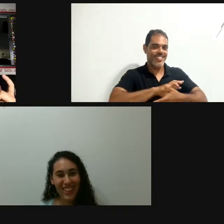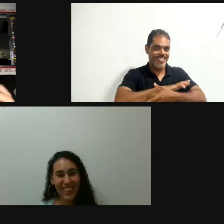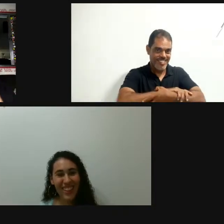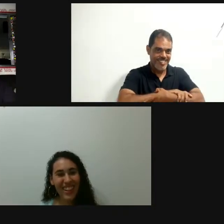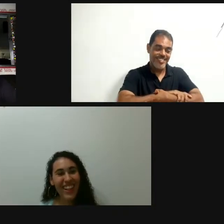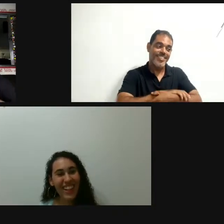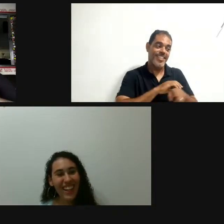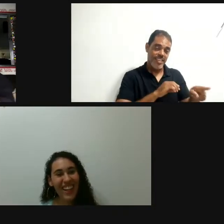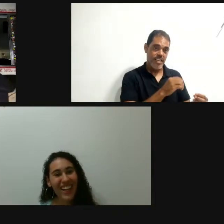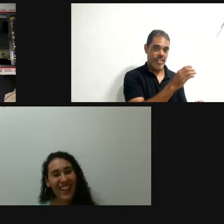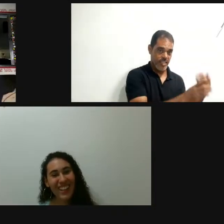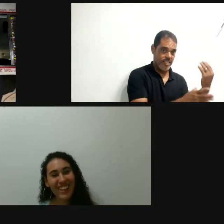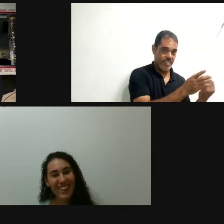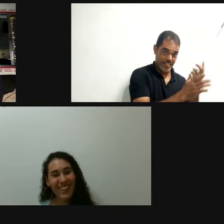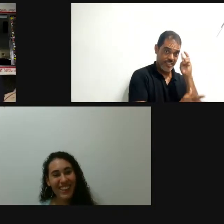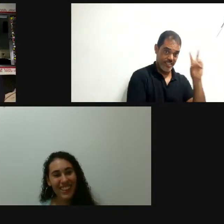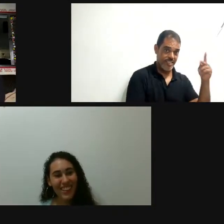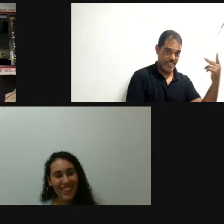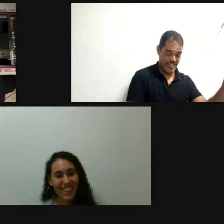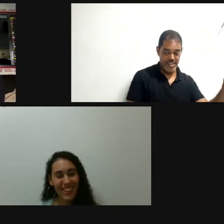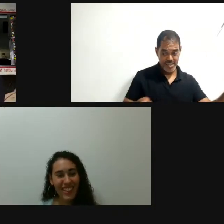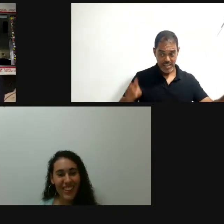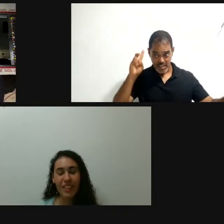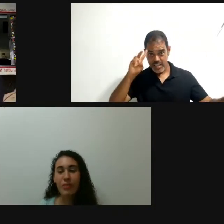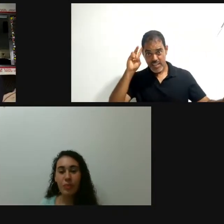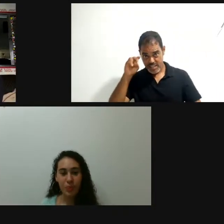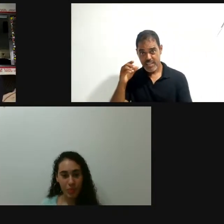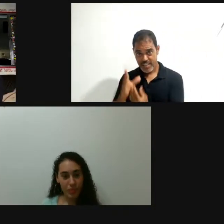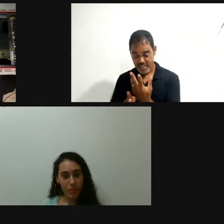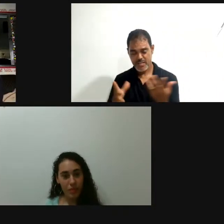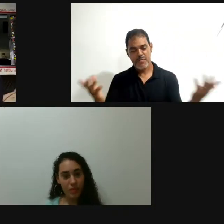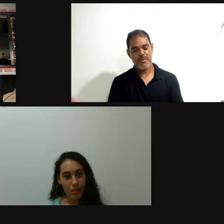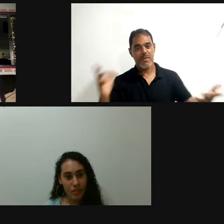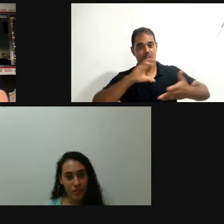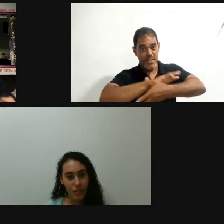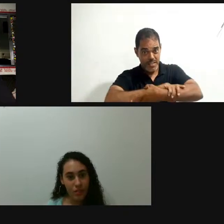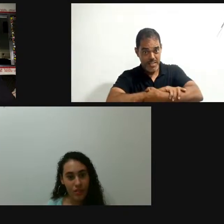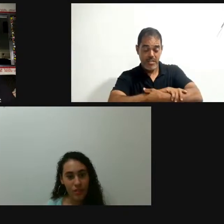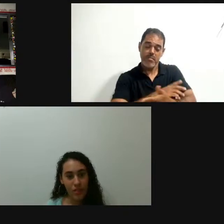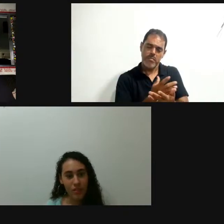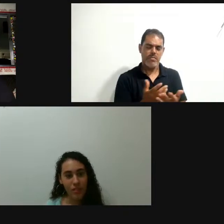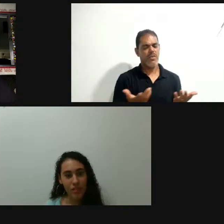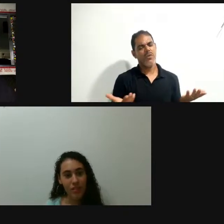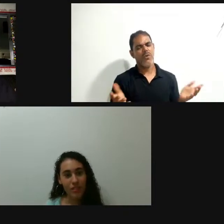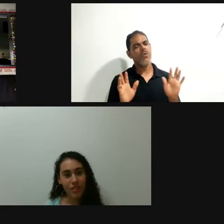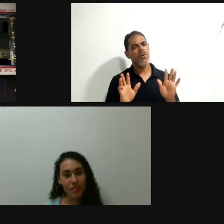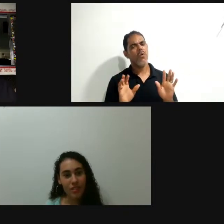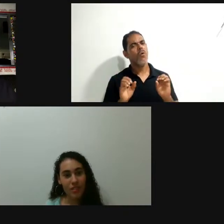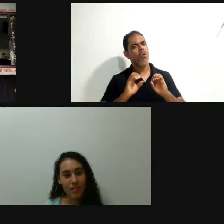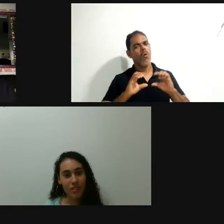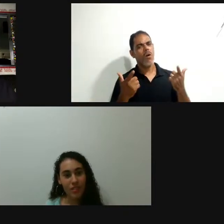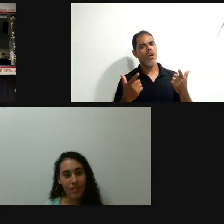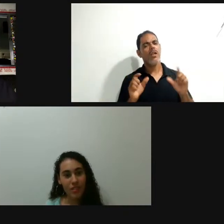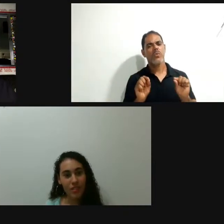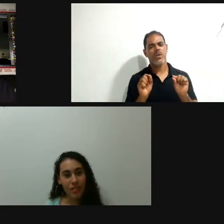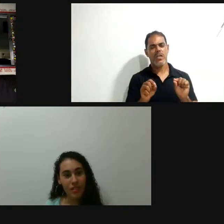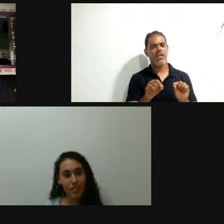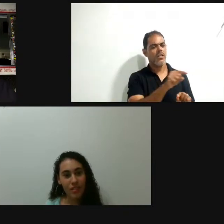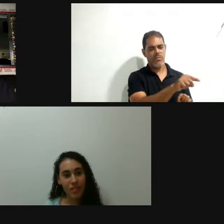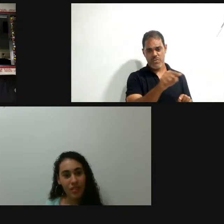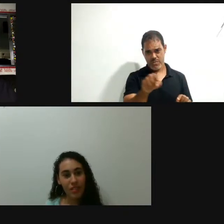também. Porque, cara, vocês novinho, meu filho, 4 anos, já sabe